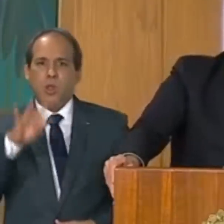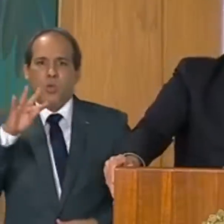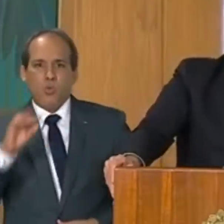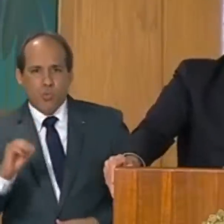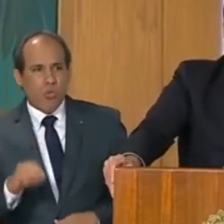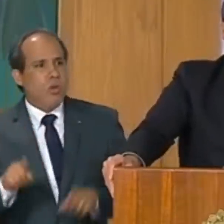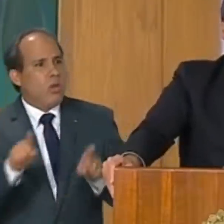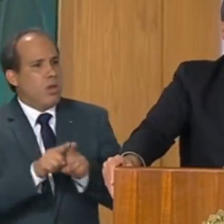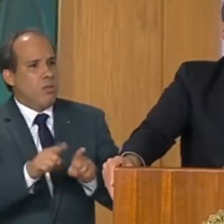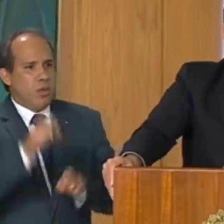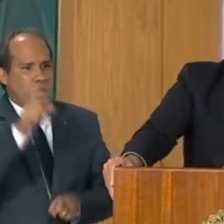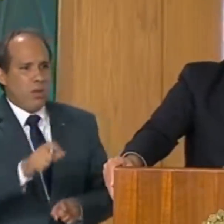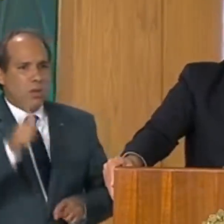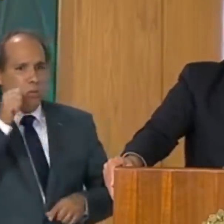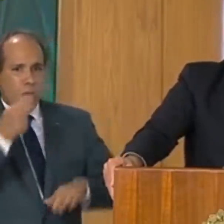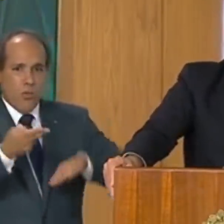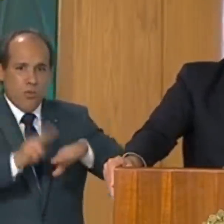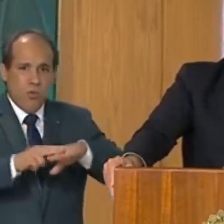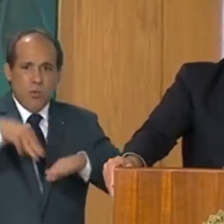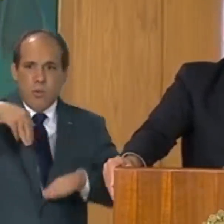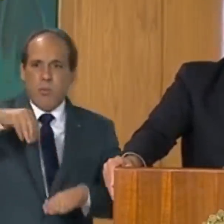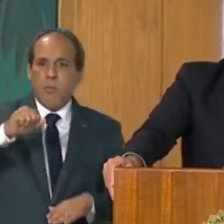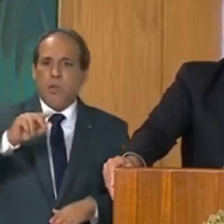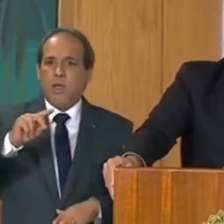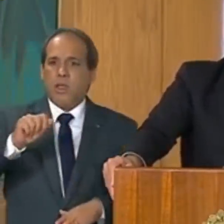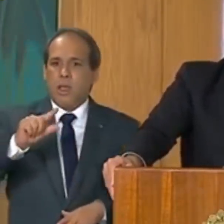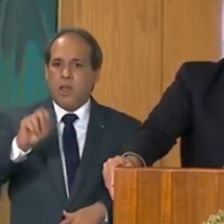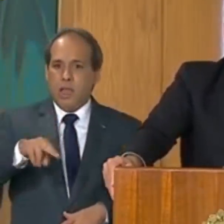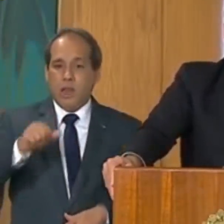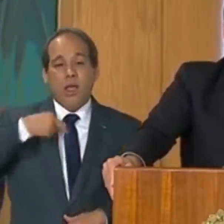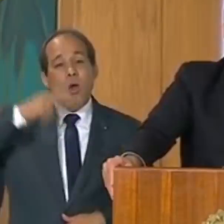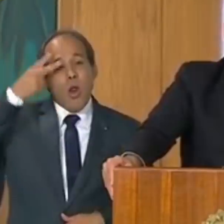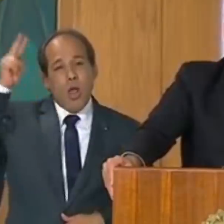com a senhora Madalena, relembrei do meu pai.